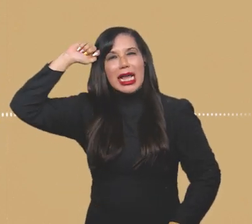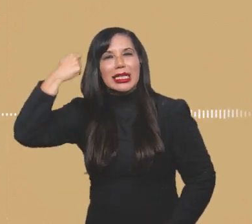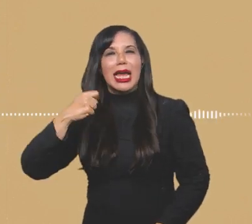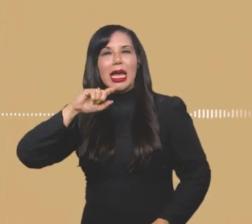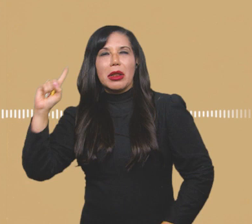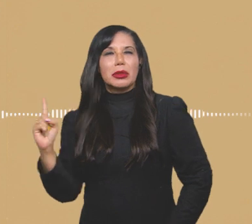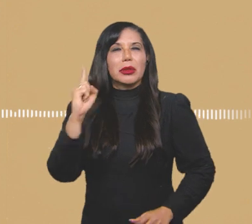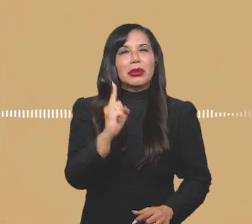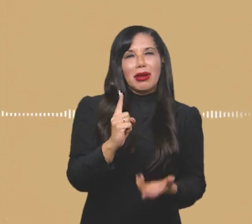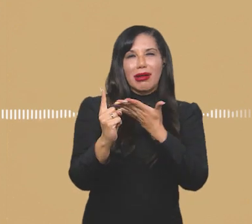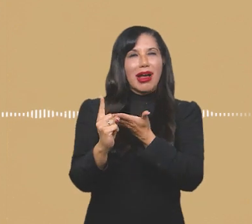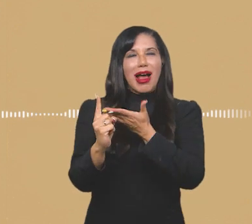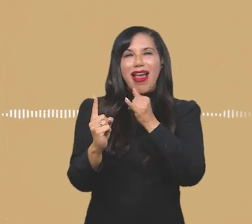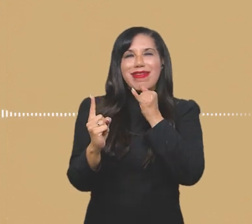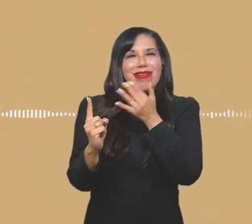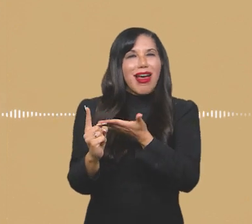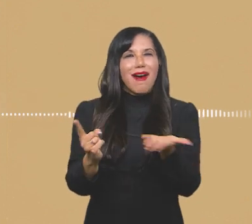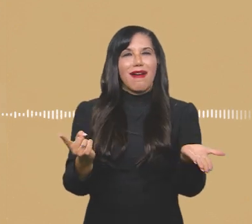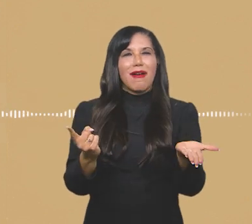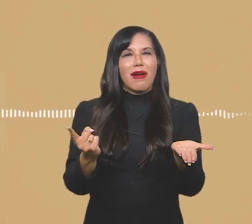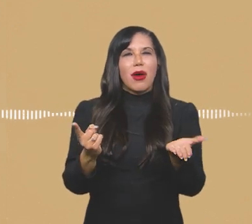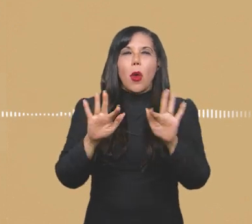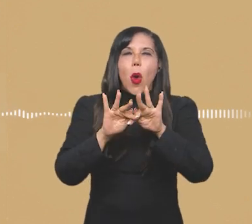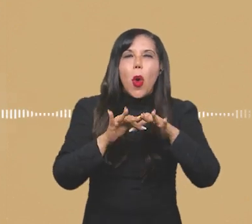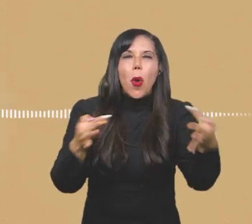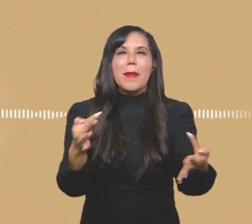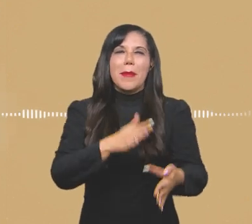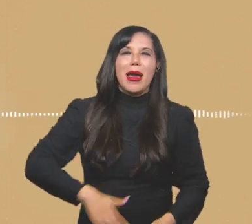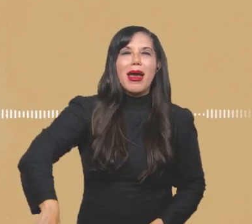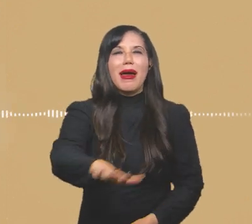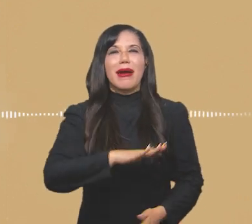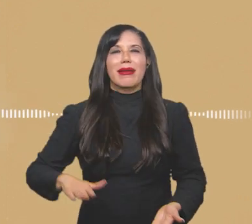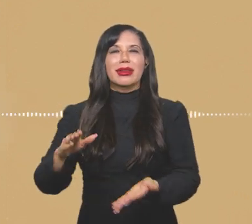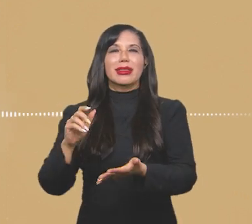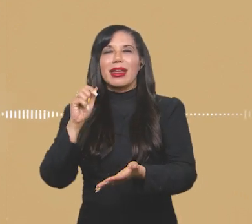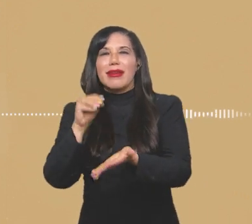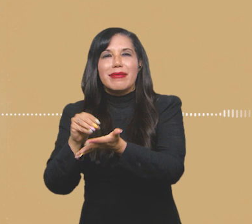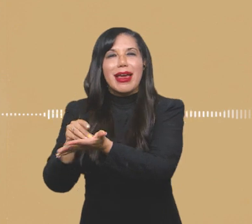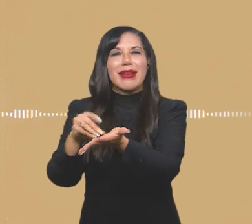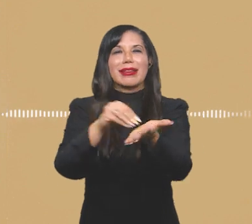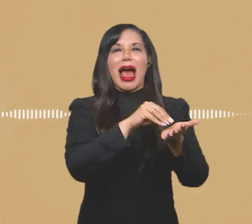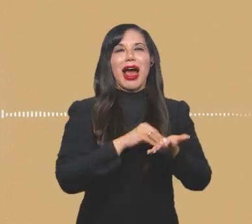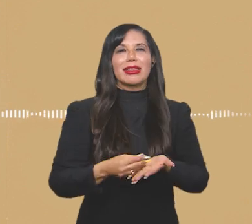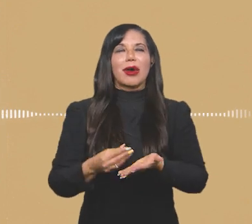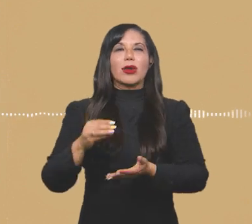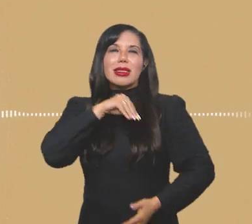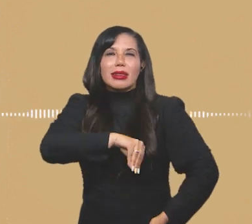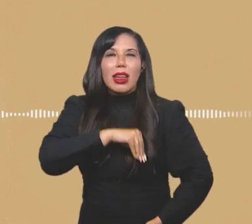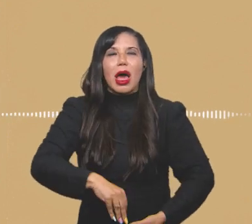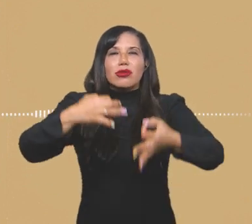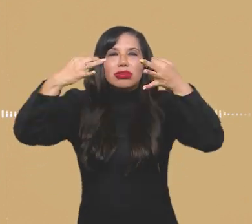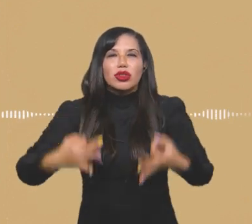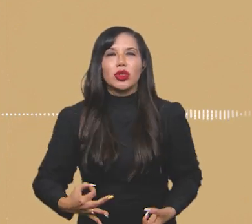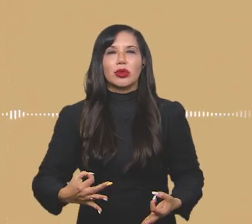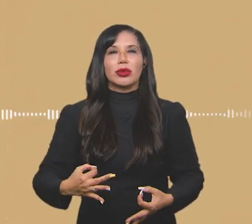só seja participante nas mais humildes e mal pagas situações de trabalho neste